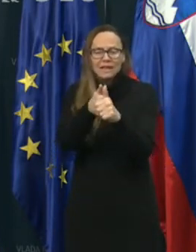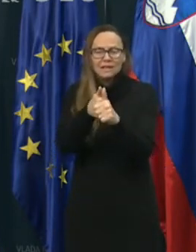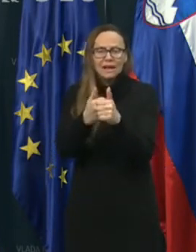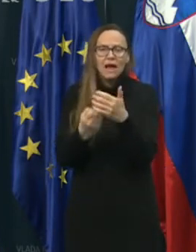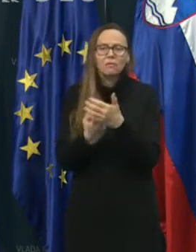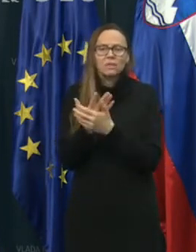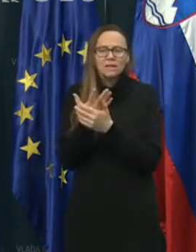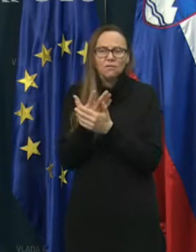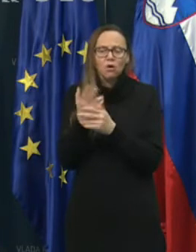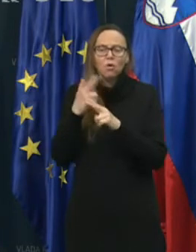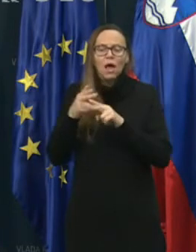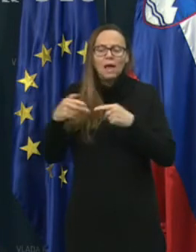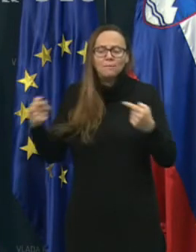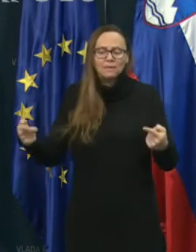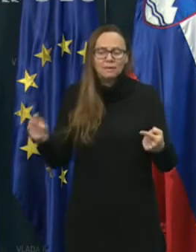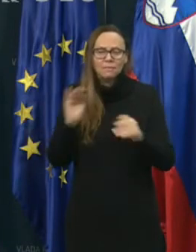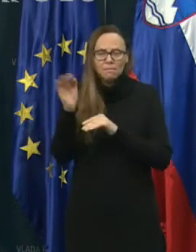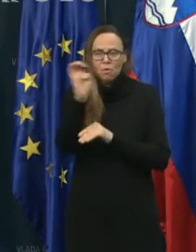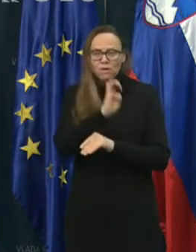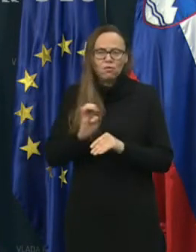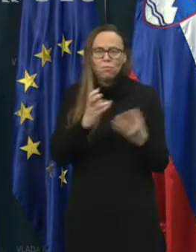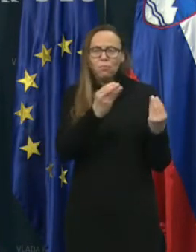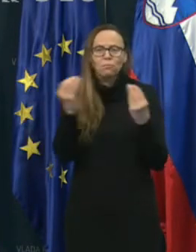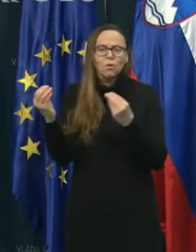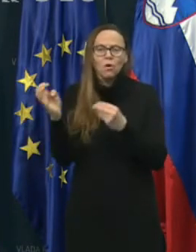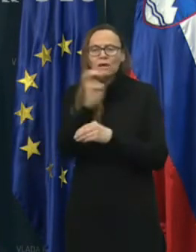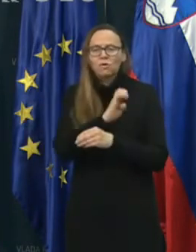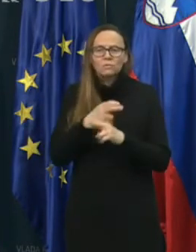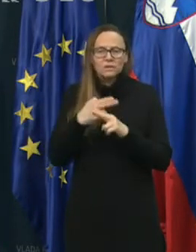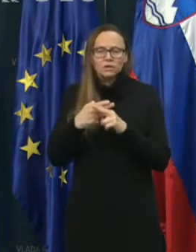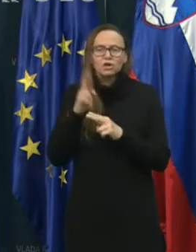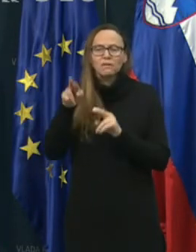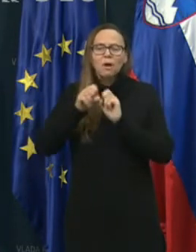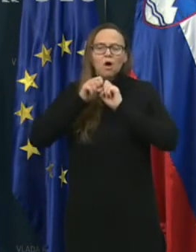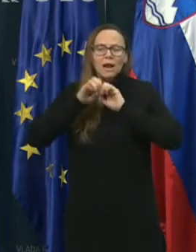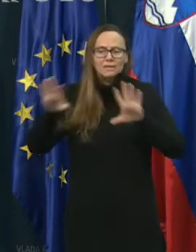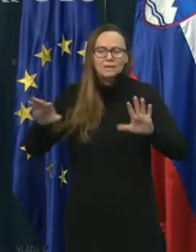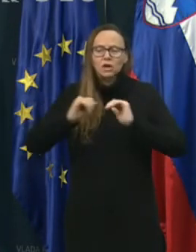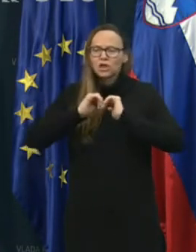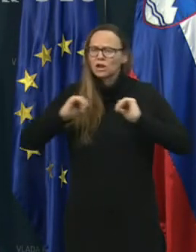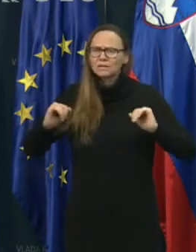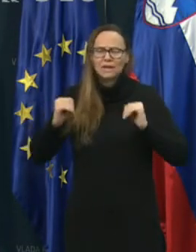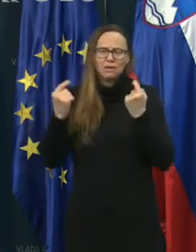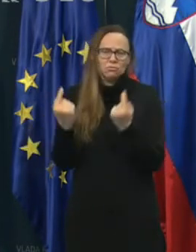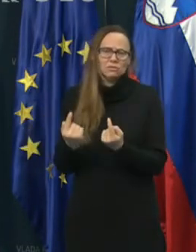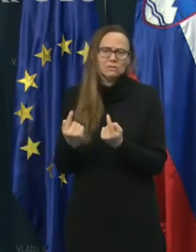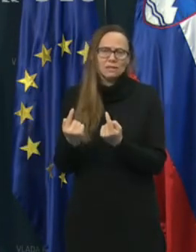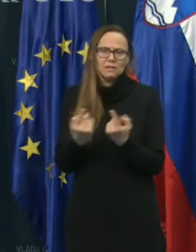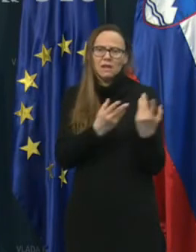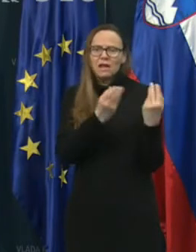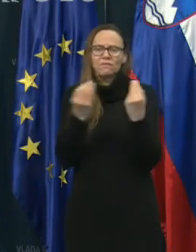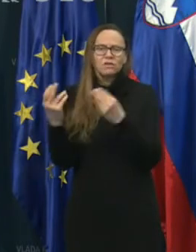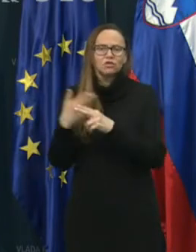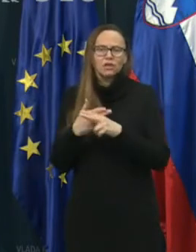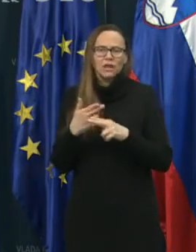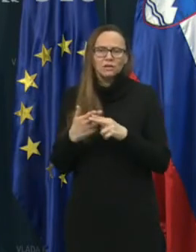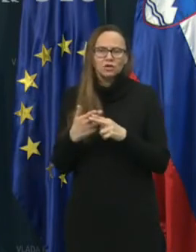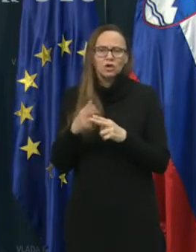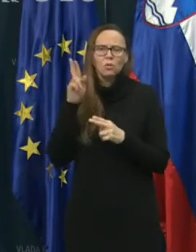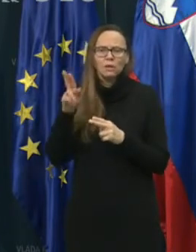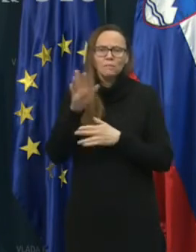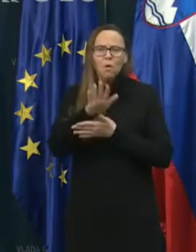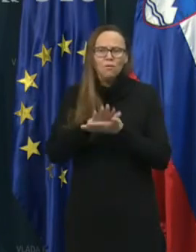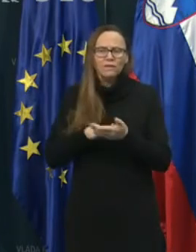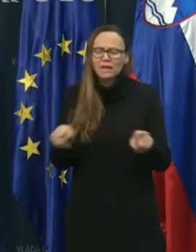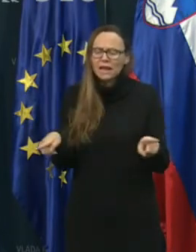Evropi. Številne evropske države imajo razglašeno izredno stanje. Večina držav ima